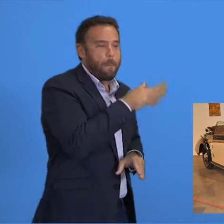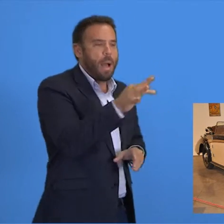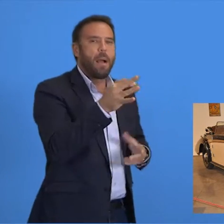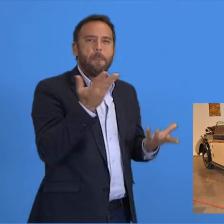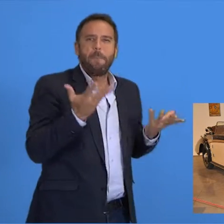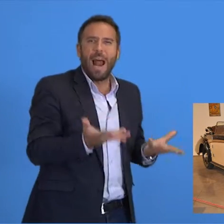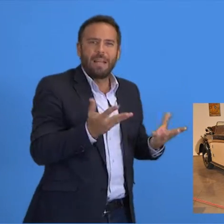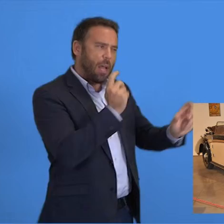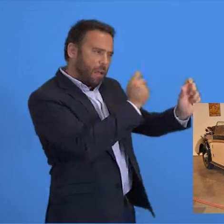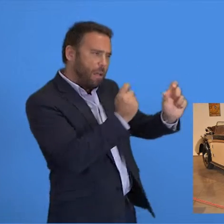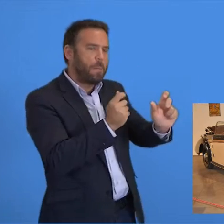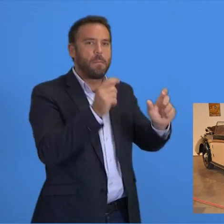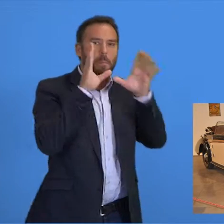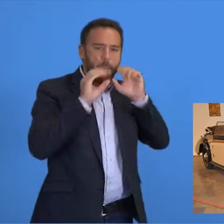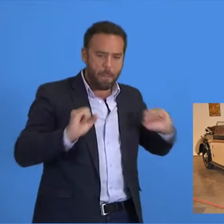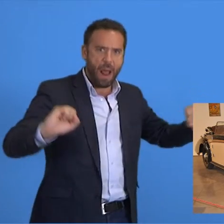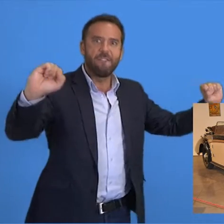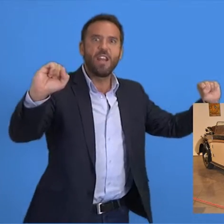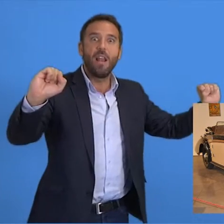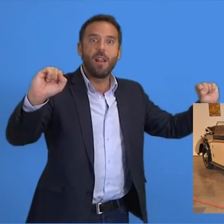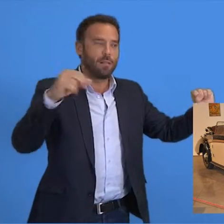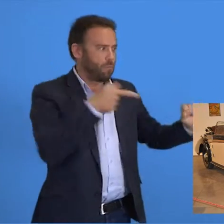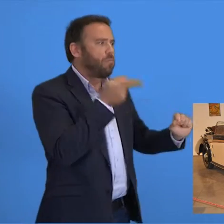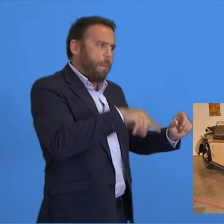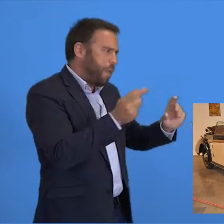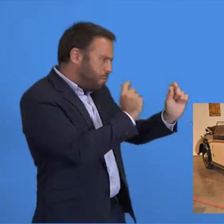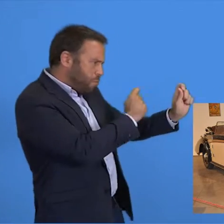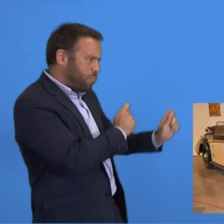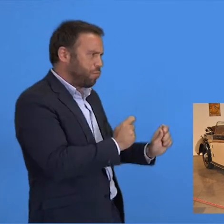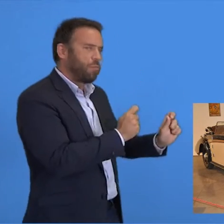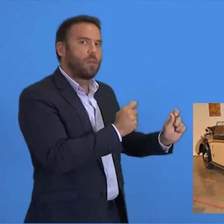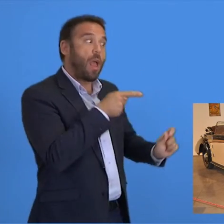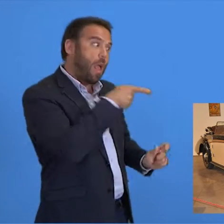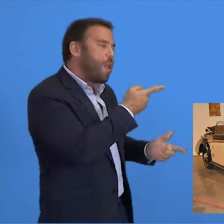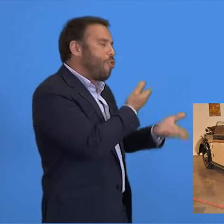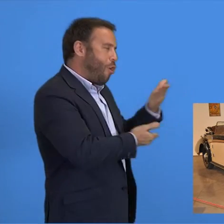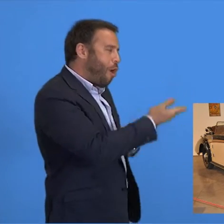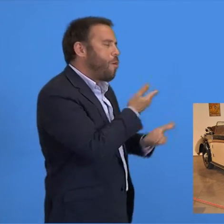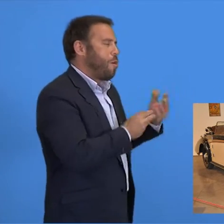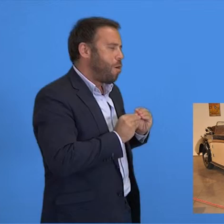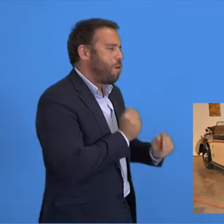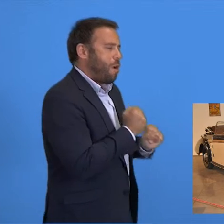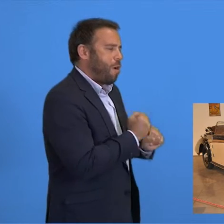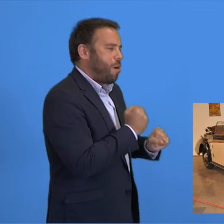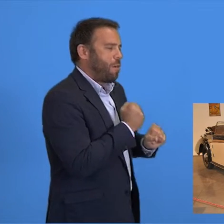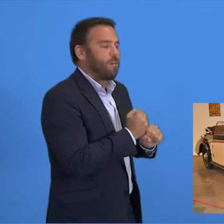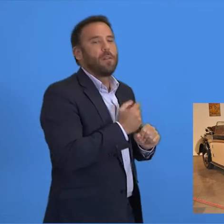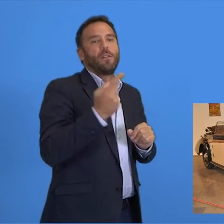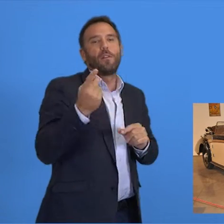de piel de avestruz y detalles elaborados en plata y Marfil Luis colaboró con René lalic dando como